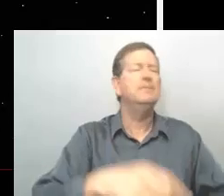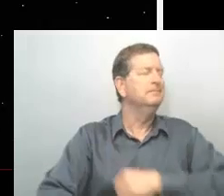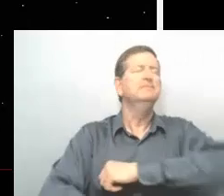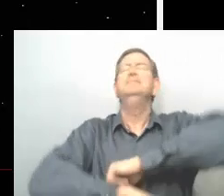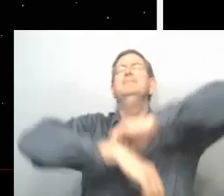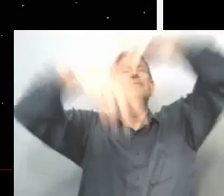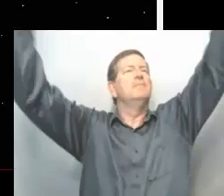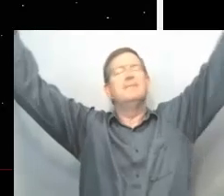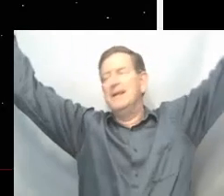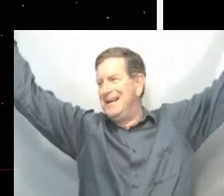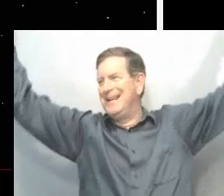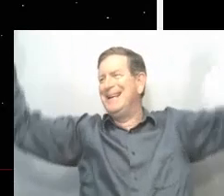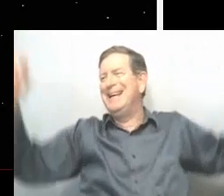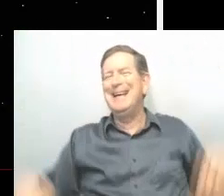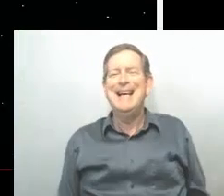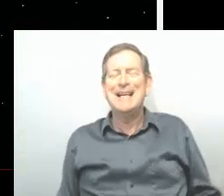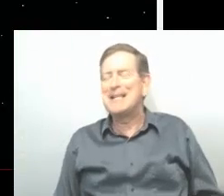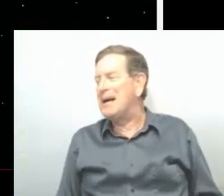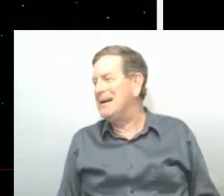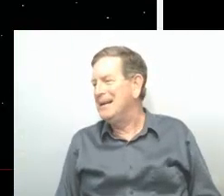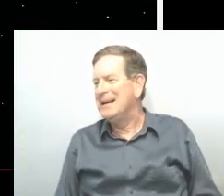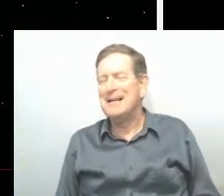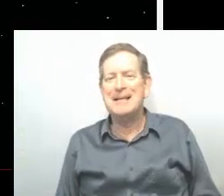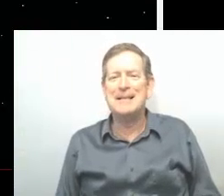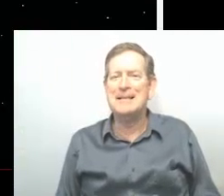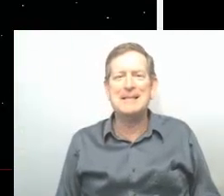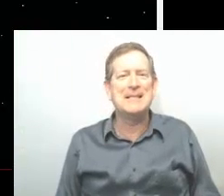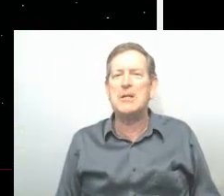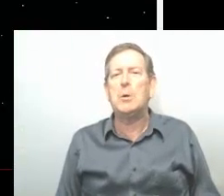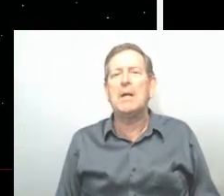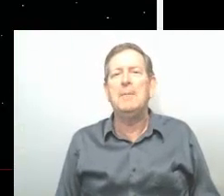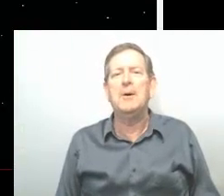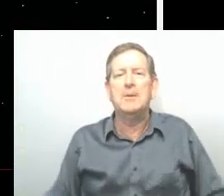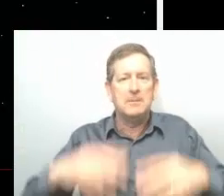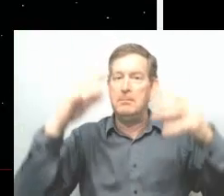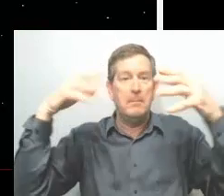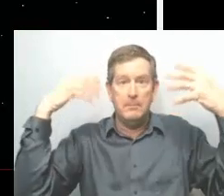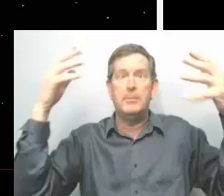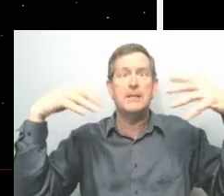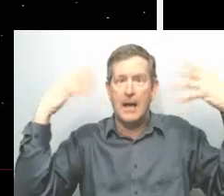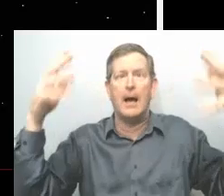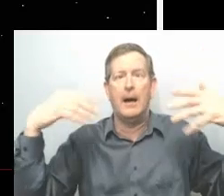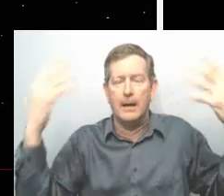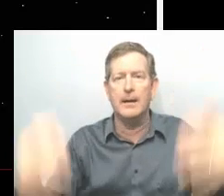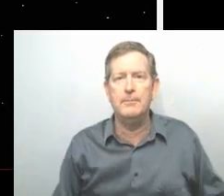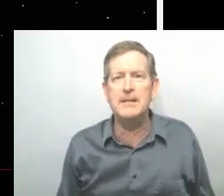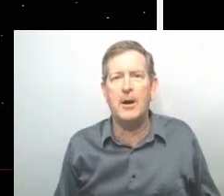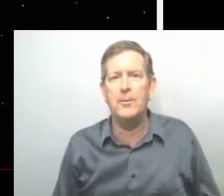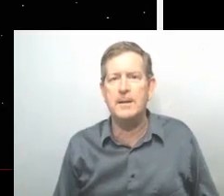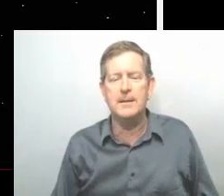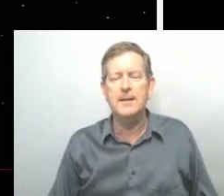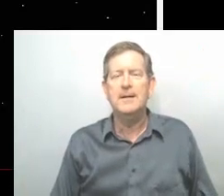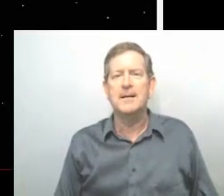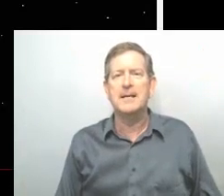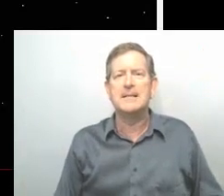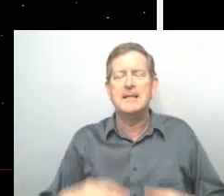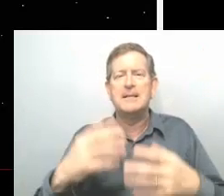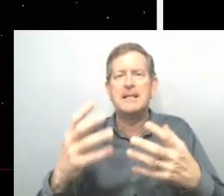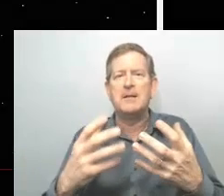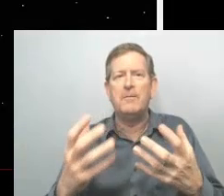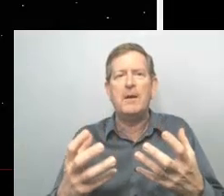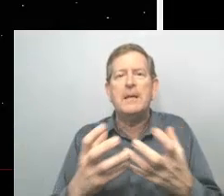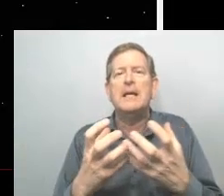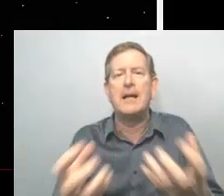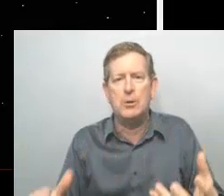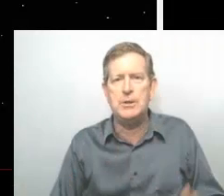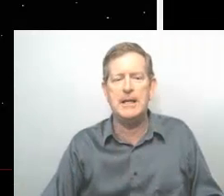aller, ça, c'est totalement bizarre, hein, bizarroïde.